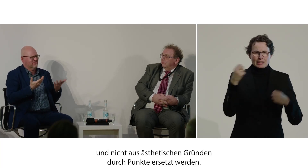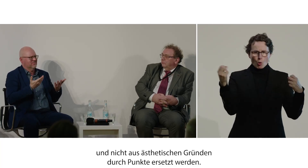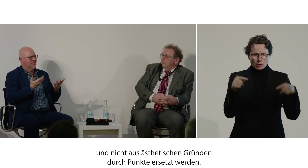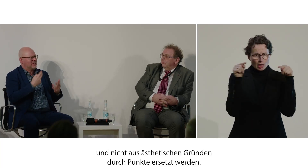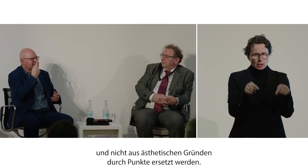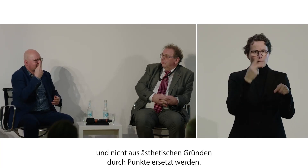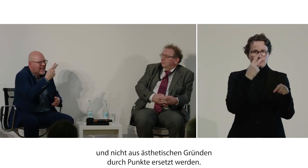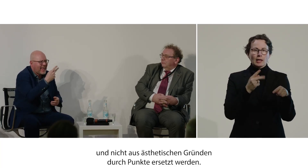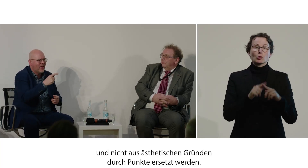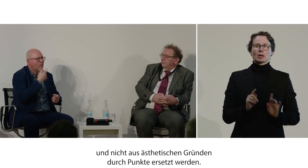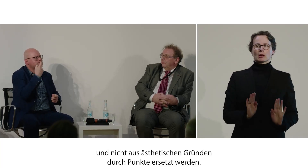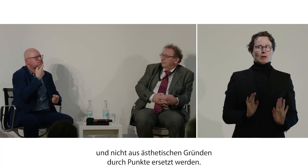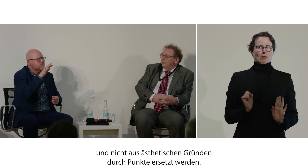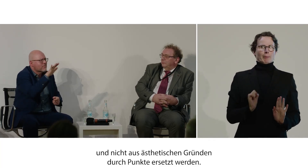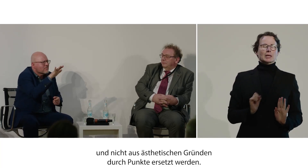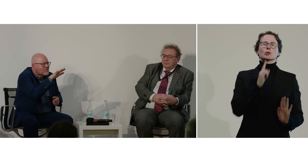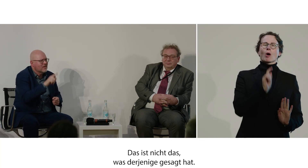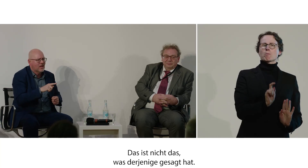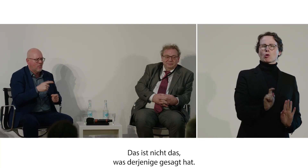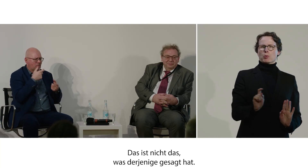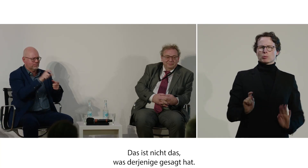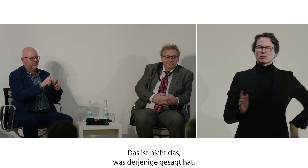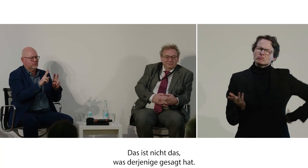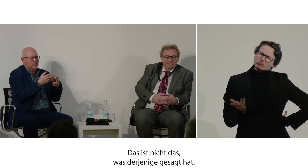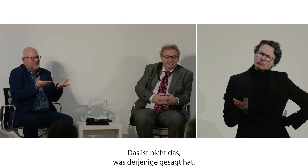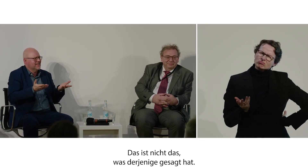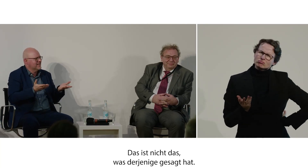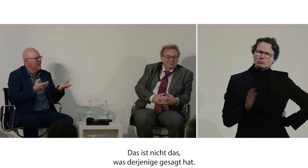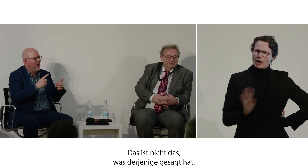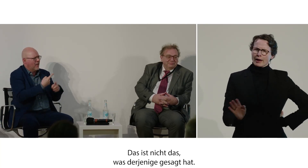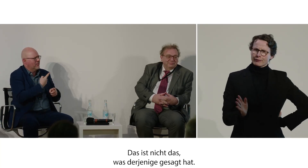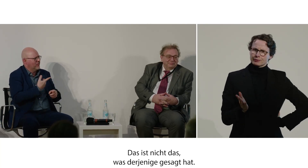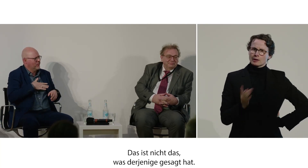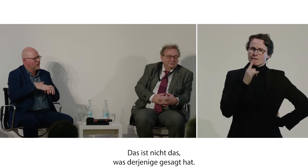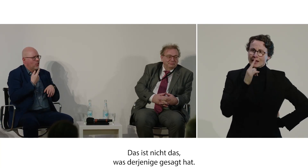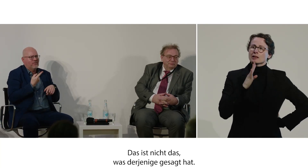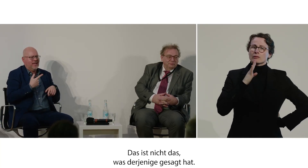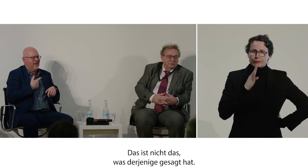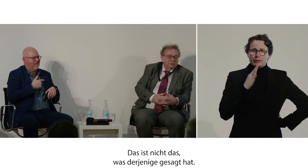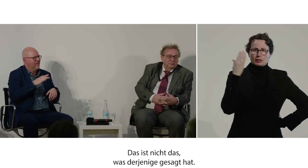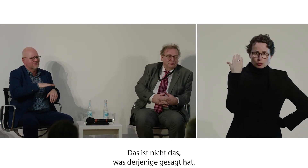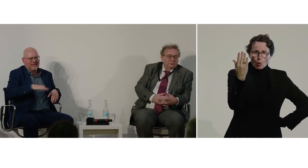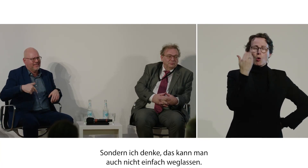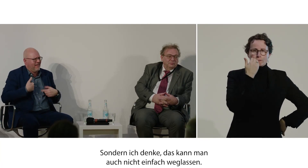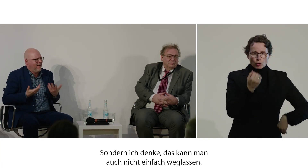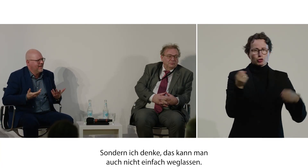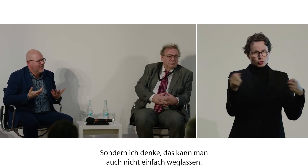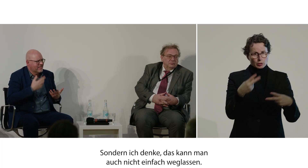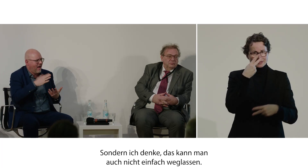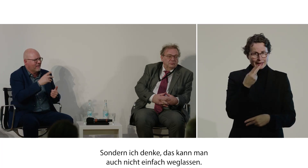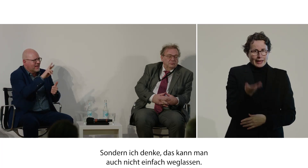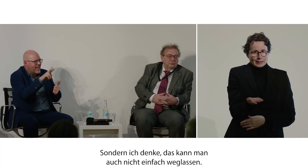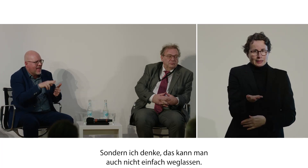sozusagen aus ästhetischen Gründen nur durch Punkte ersetzt werden. Ja, weil das ist irgendwie jetzt nicht das, was derjenige gesagt hat, sondern